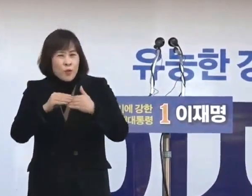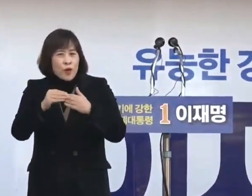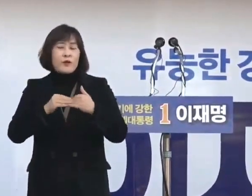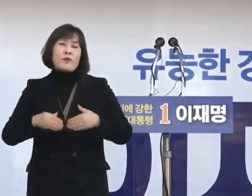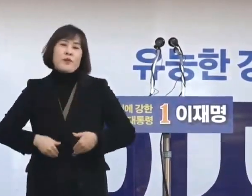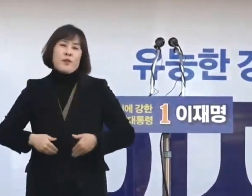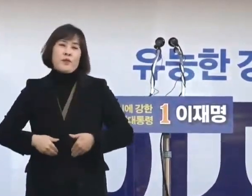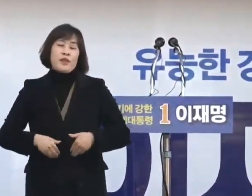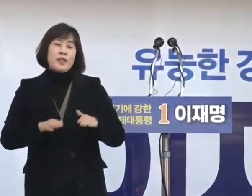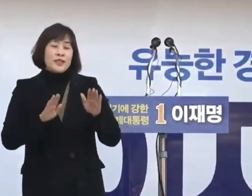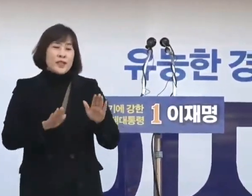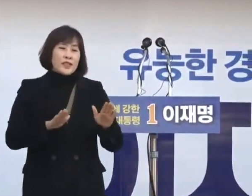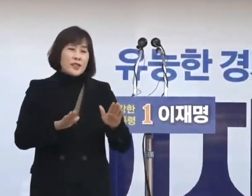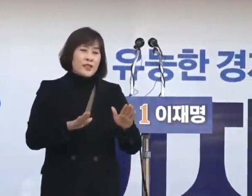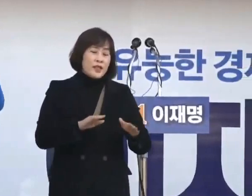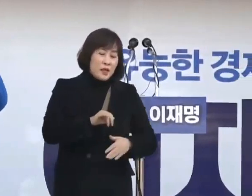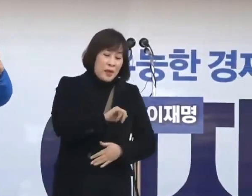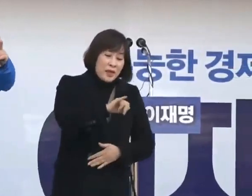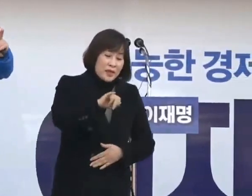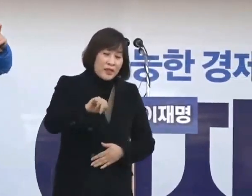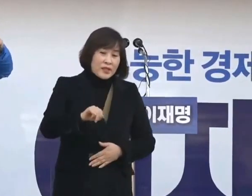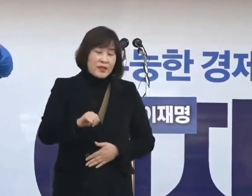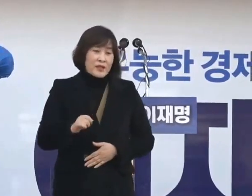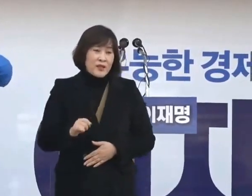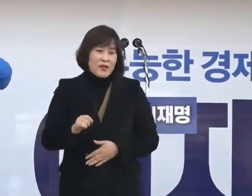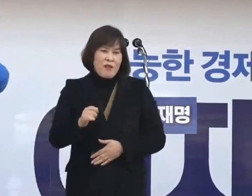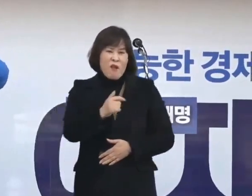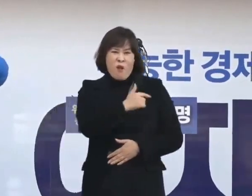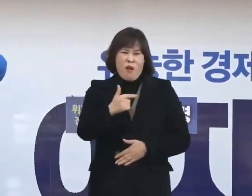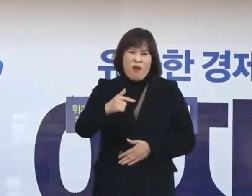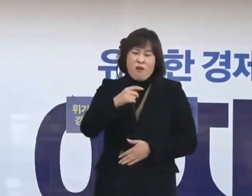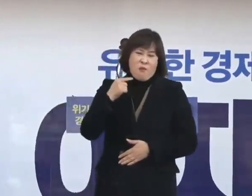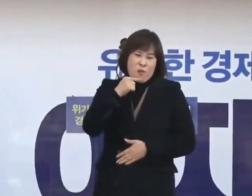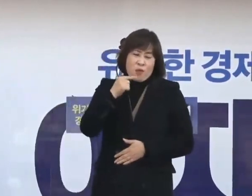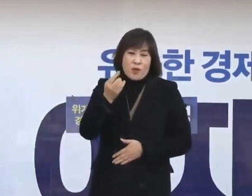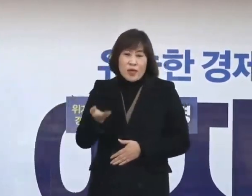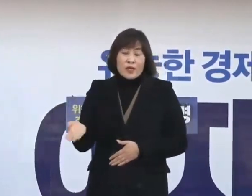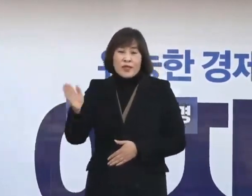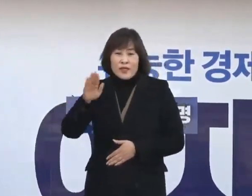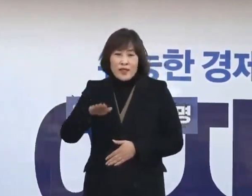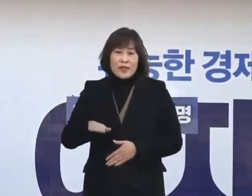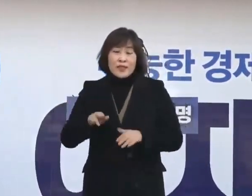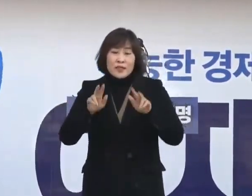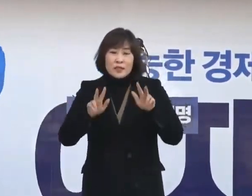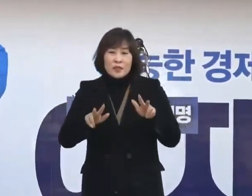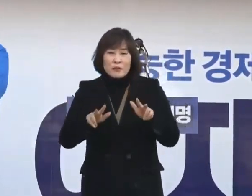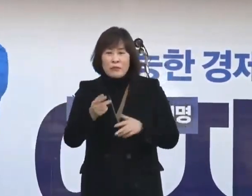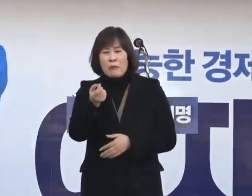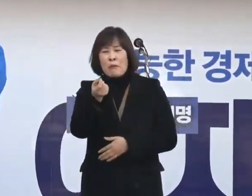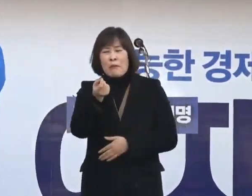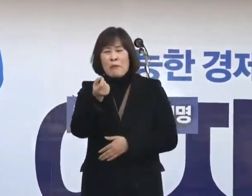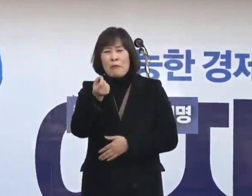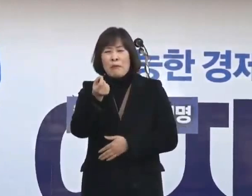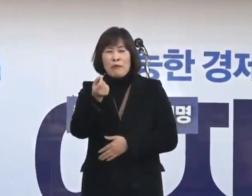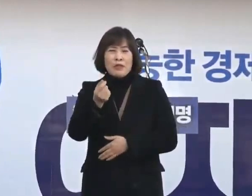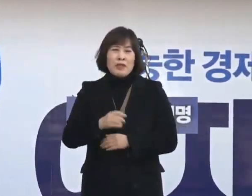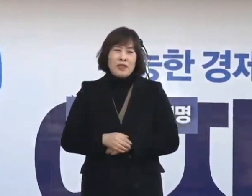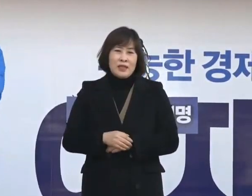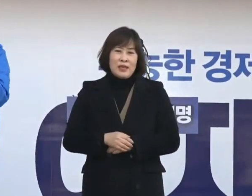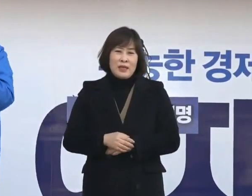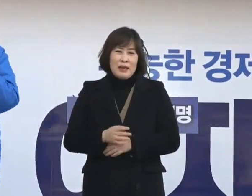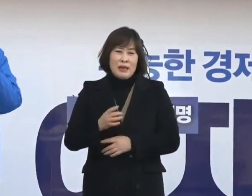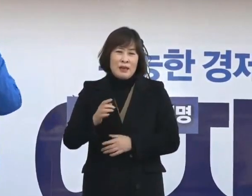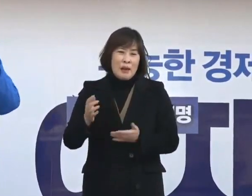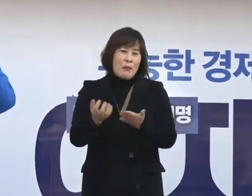한다. 이제는 바이러스가 옛날에는 덩치가 이만해가지고 한번 깔리면 죽을 정도였는데 요즘은 요만해져가지고 파리처럼